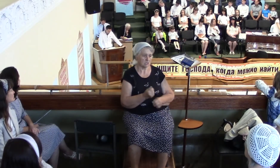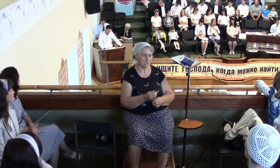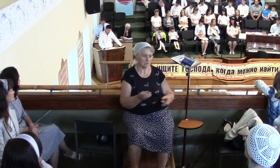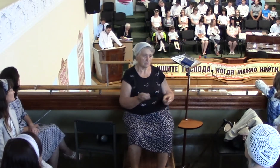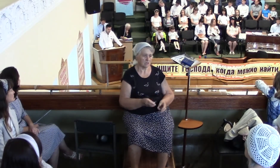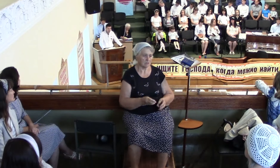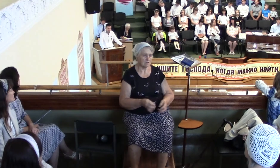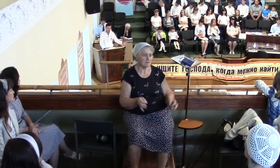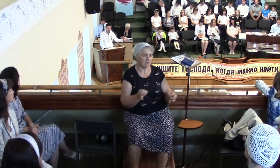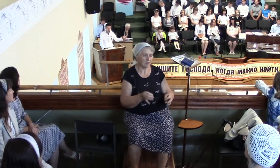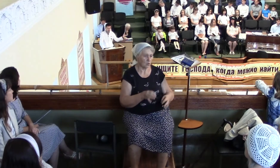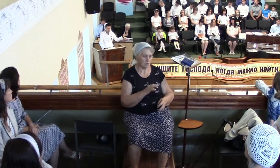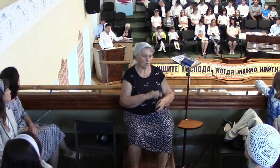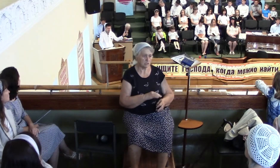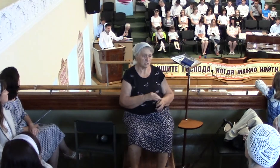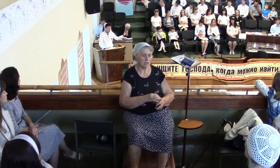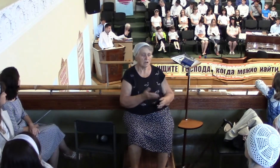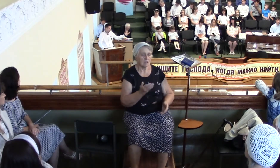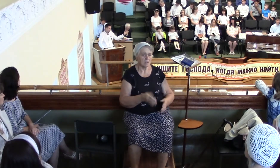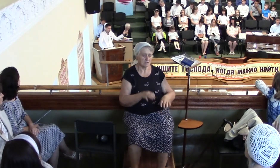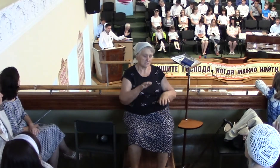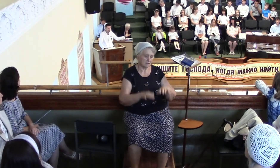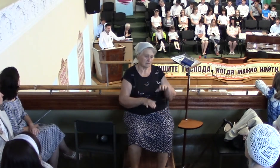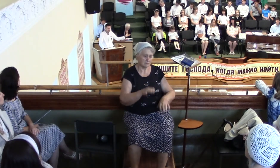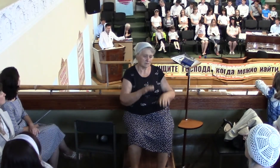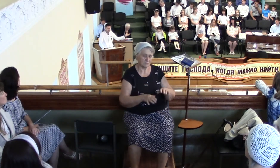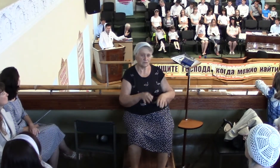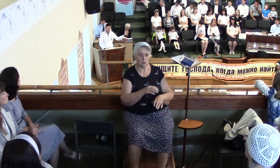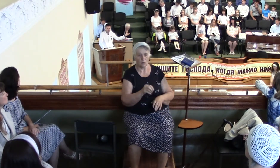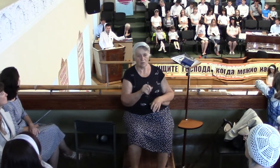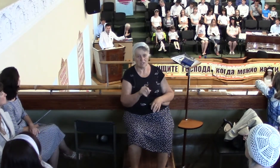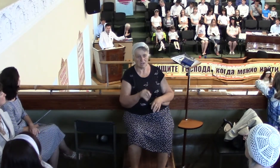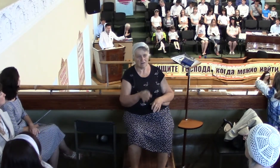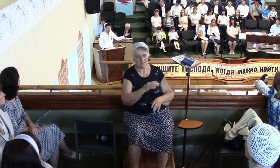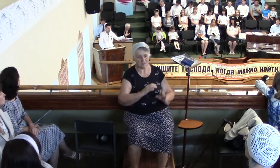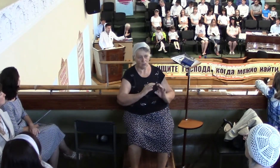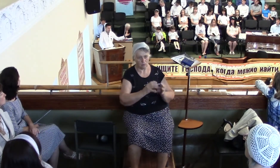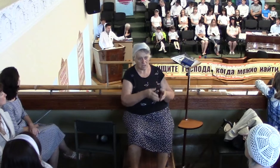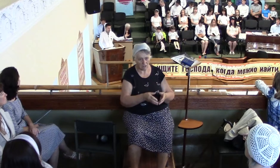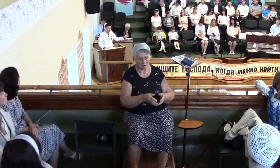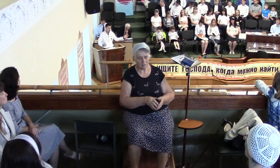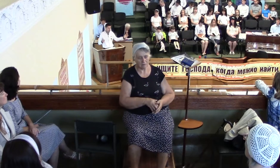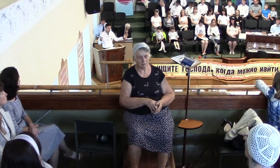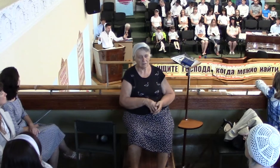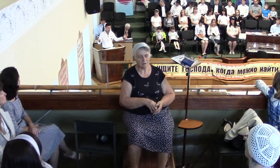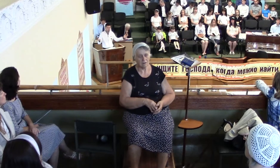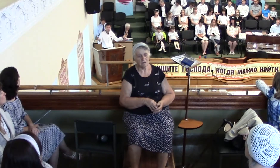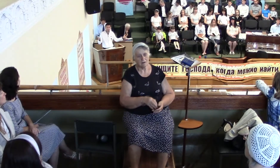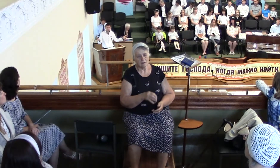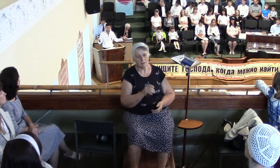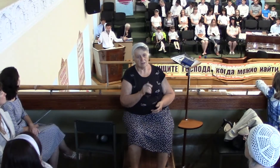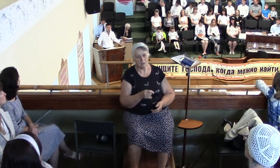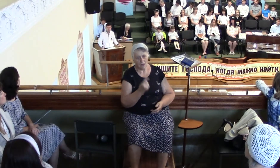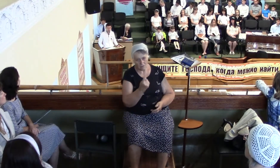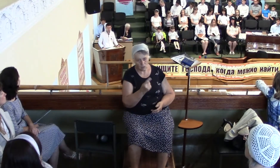никакой пользы. И если на чашу весов поставить все материальное, всего мира и человеческую,